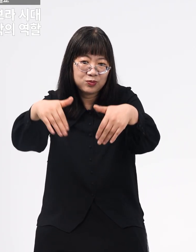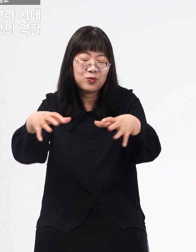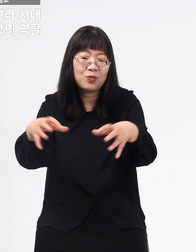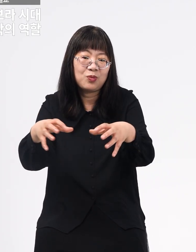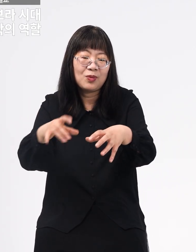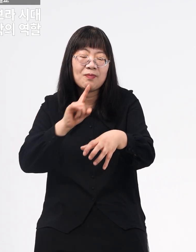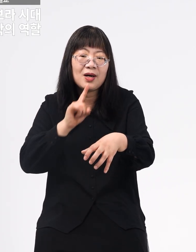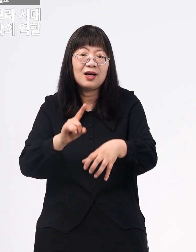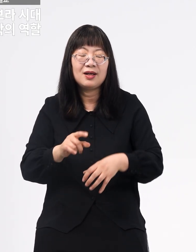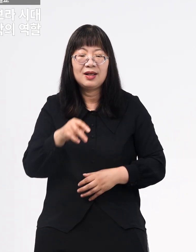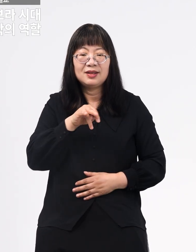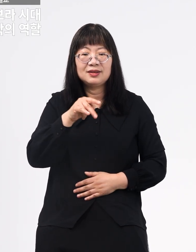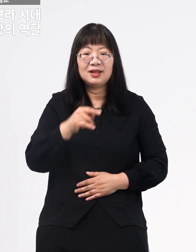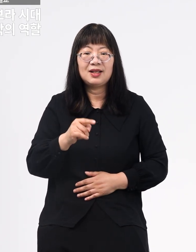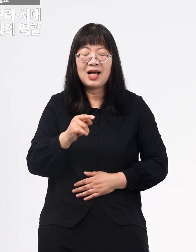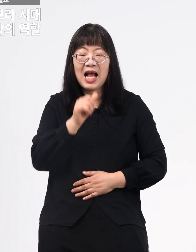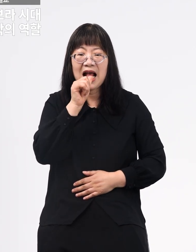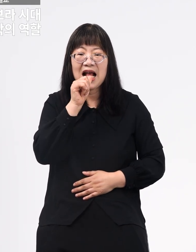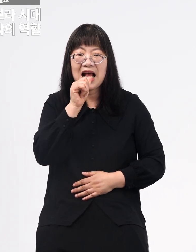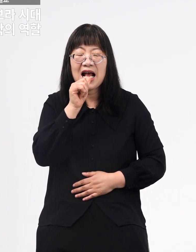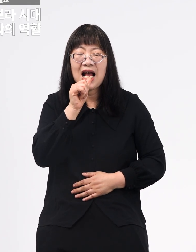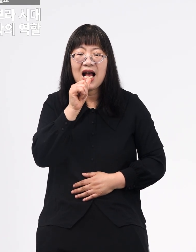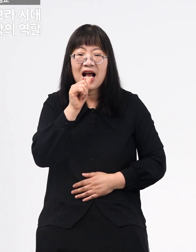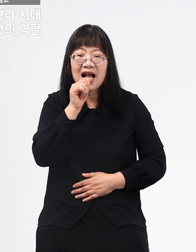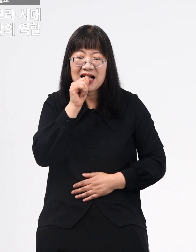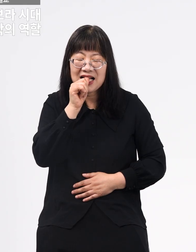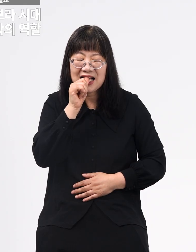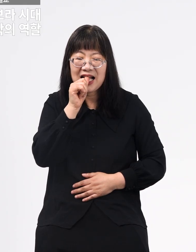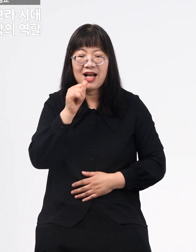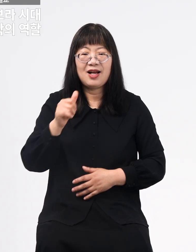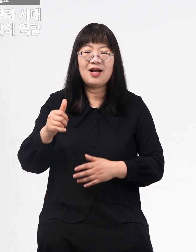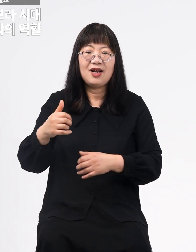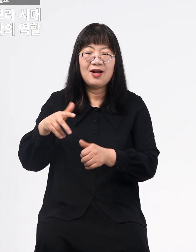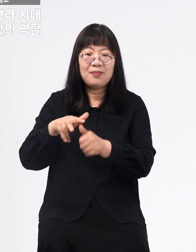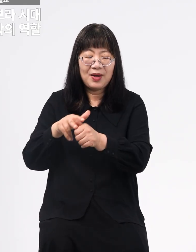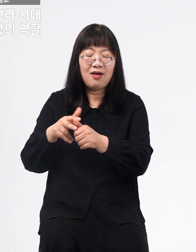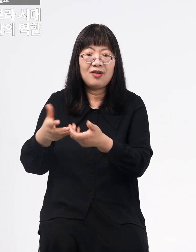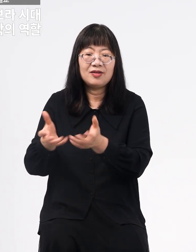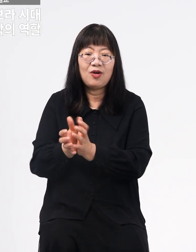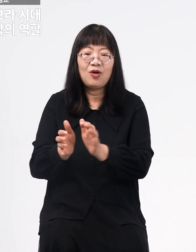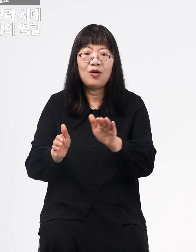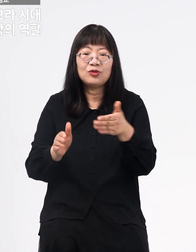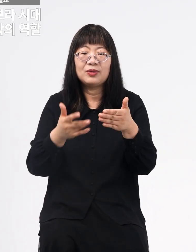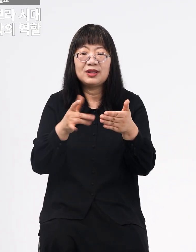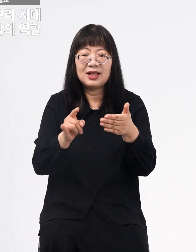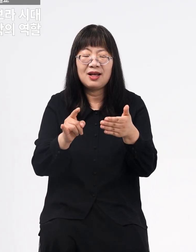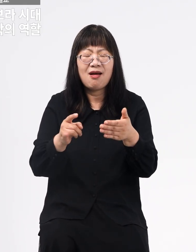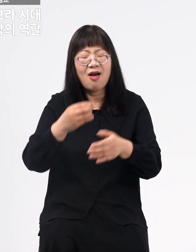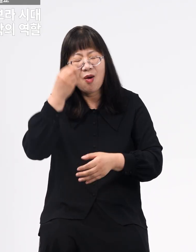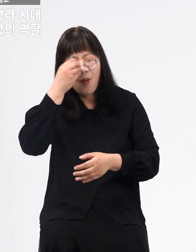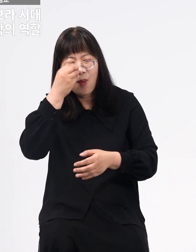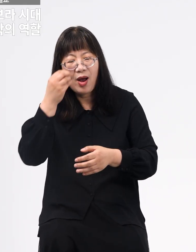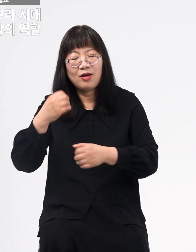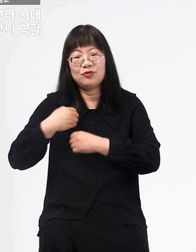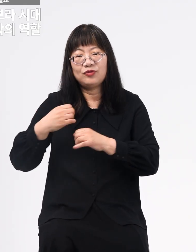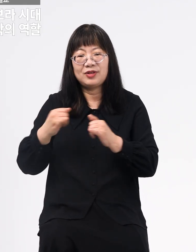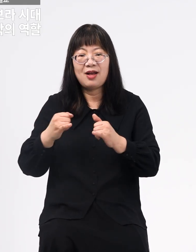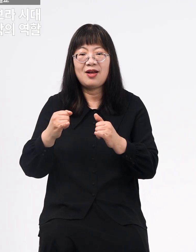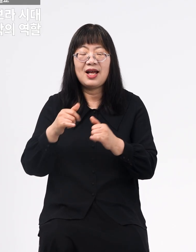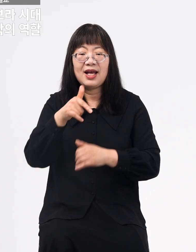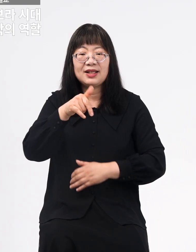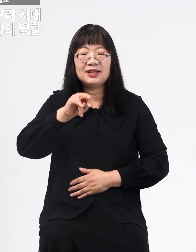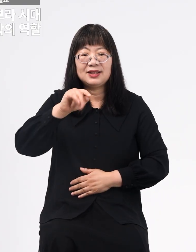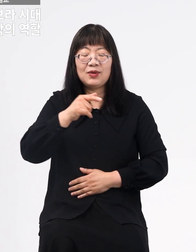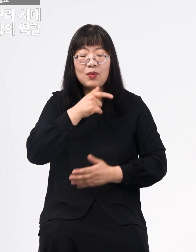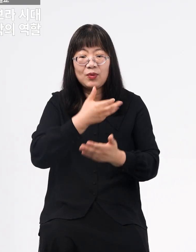시스라가 900대의 철병거와 함께 어마어마한 병력을 기송 강가에다가 모읍니다. 자,